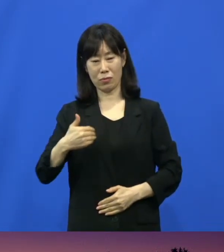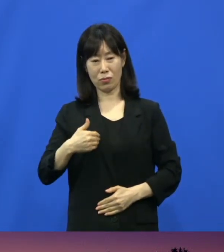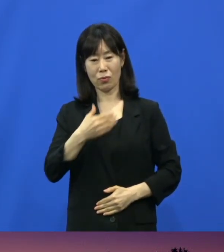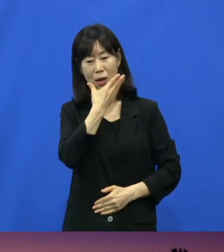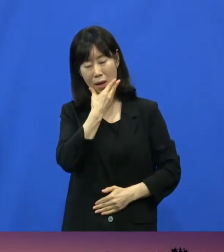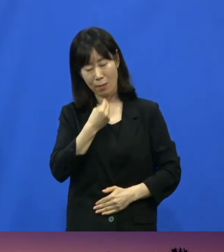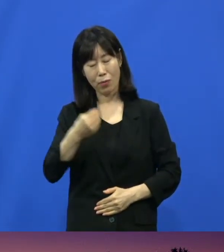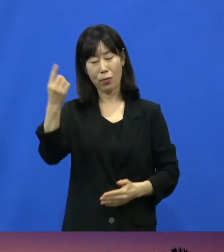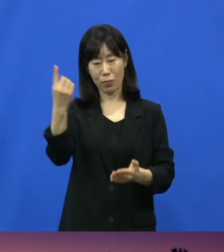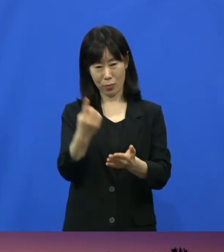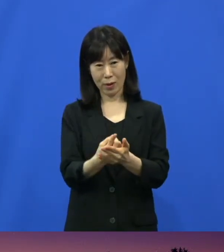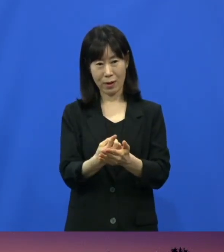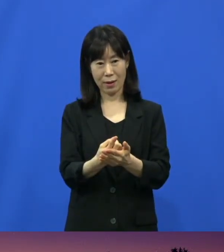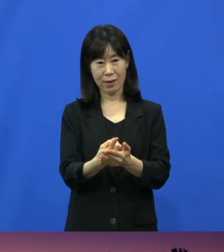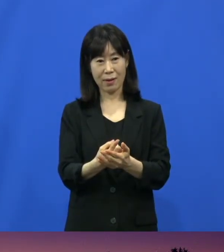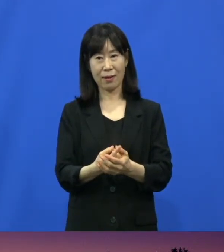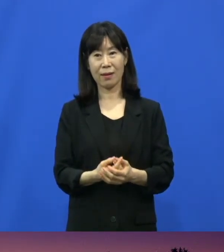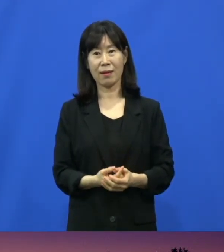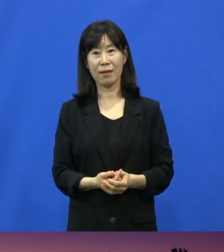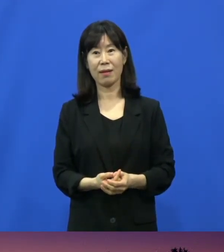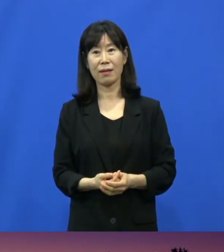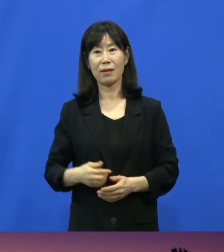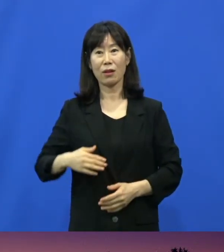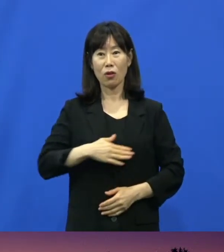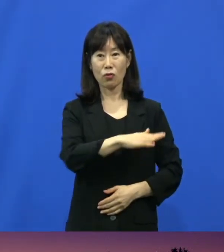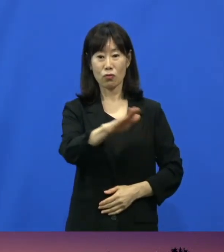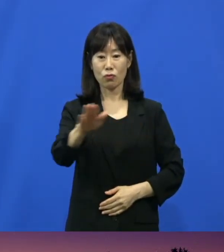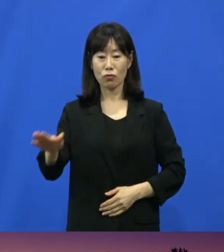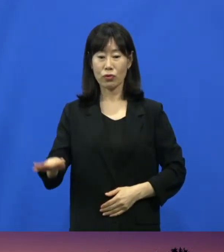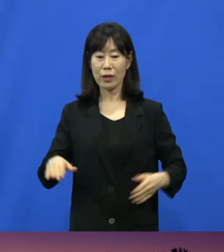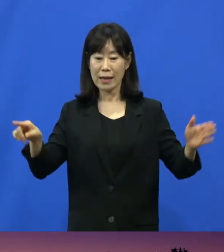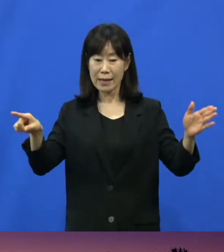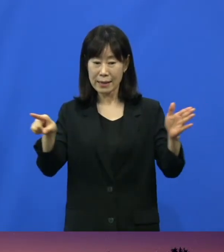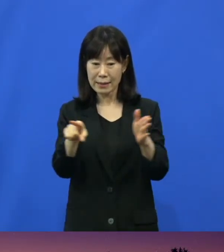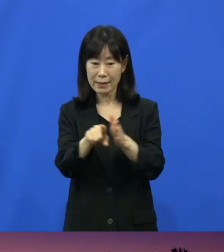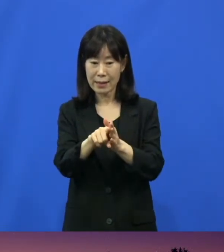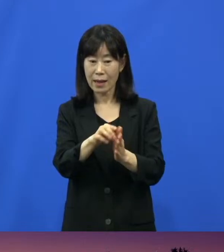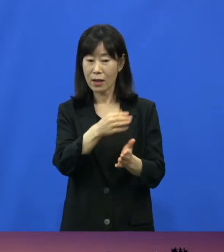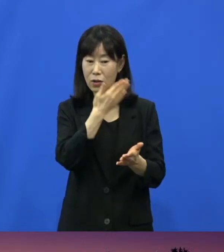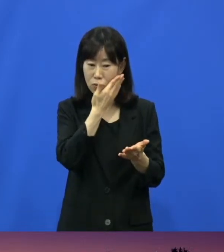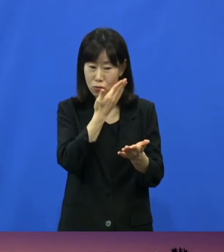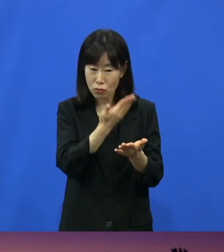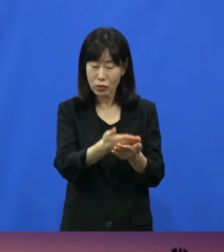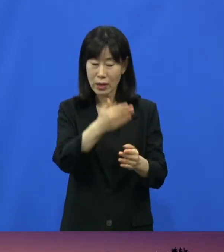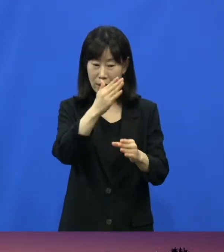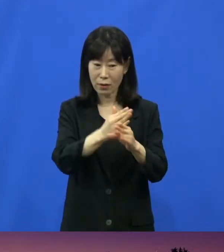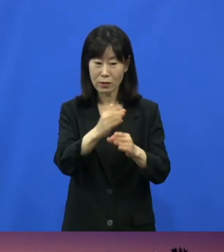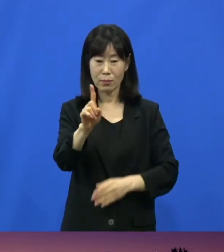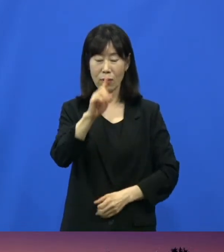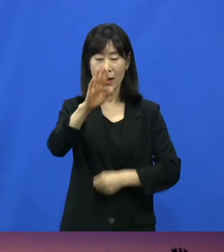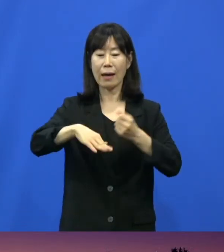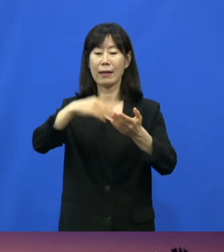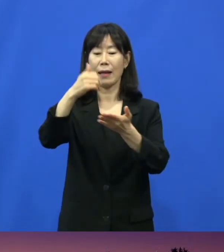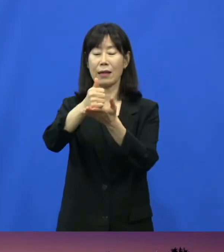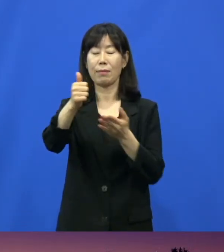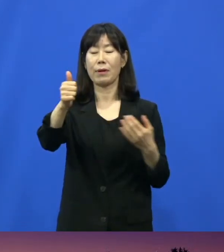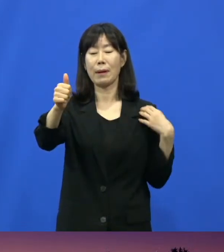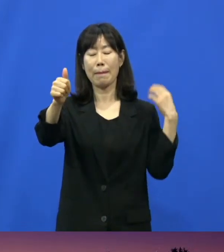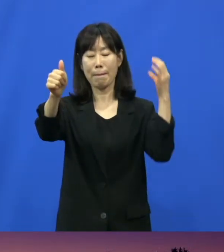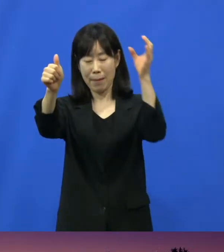않는다는 거예요. 그러므로 뭐예요? 우리가 할 수 있는 모든 신앙의 핵심은 그분의 품에 머물러 있는 훈련이에요.